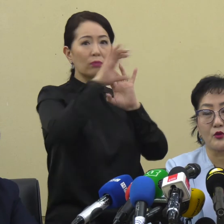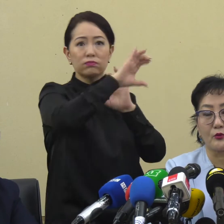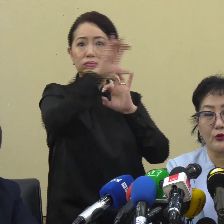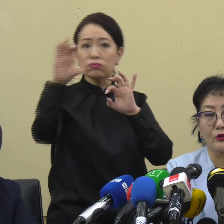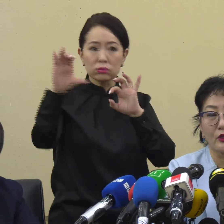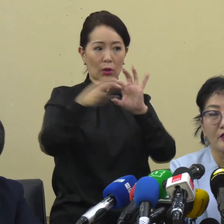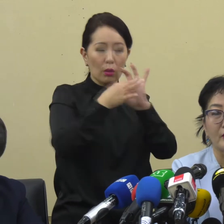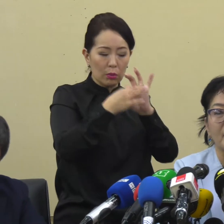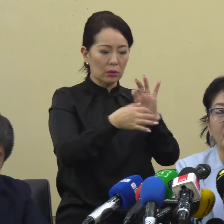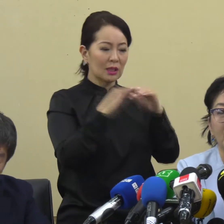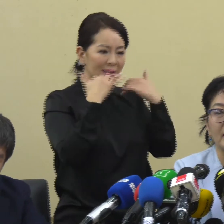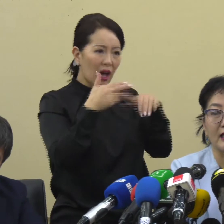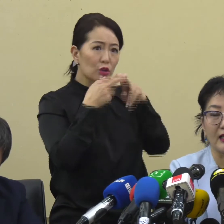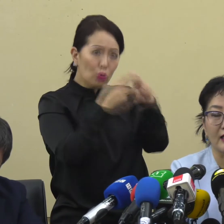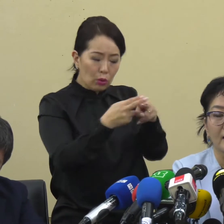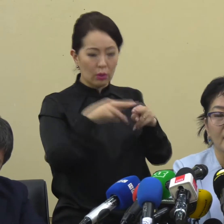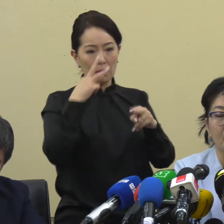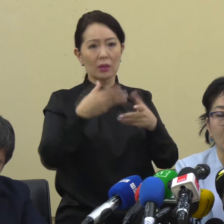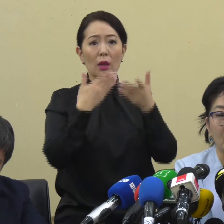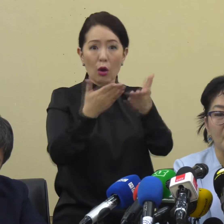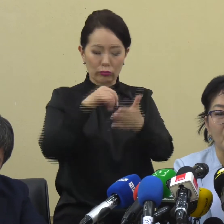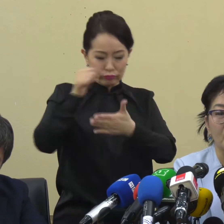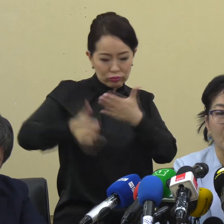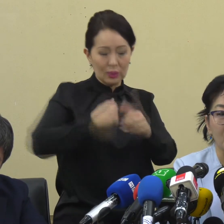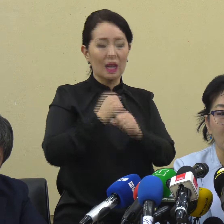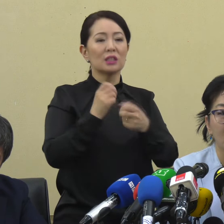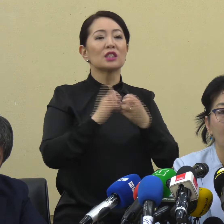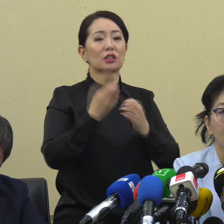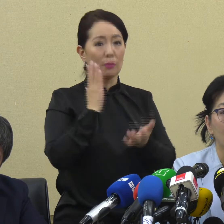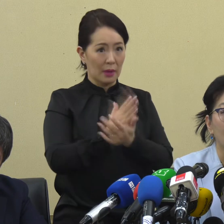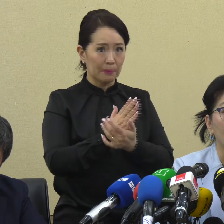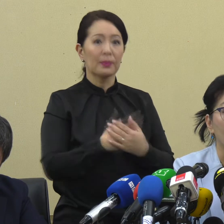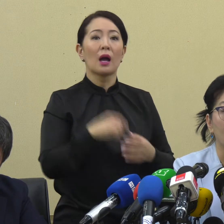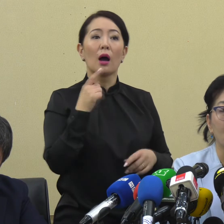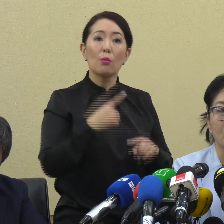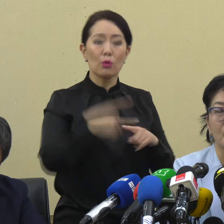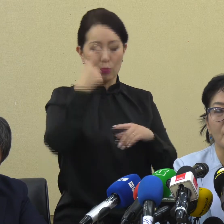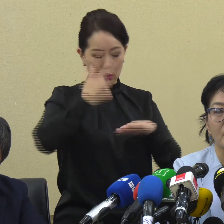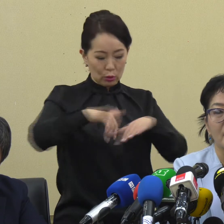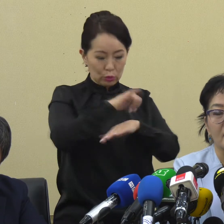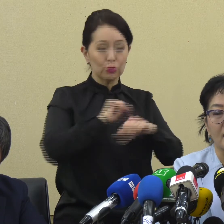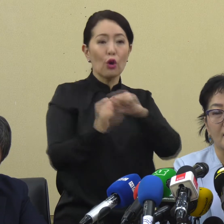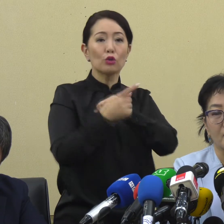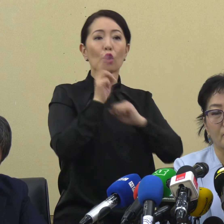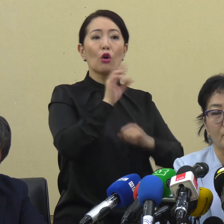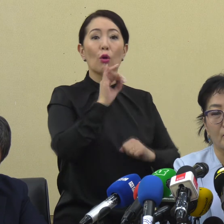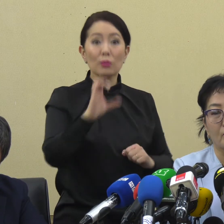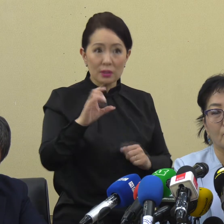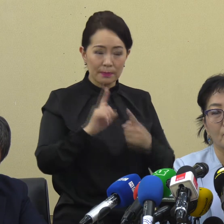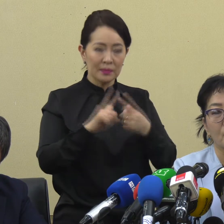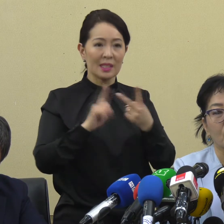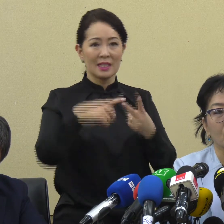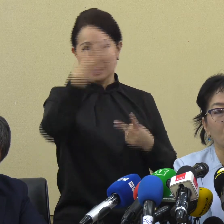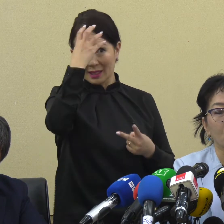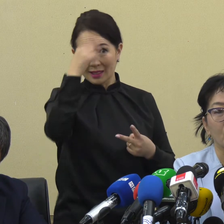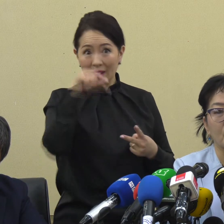зүйн зөвлөгөө өг мэдээ мэдээлэлээр хангах ийм одоо арга хэмжээнүүдийг авч байгаа. За мөн одоо улсын онцгой комисс засгийн газарт бол тодорхой одоо энэ